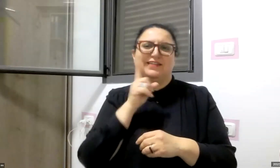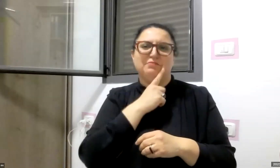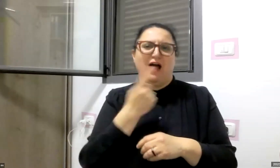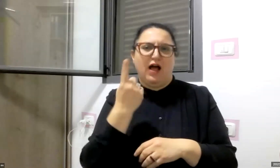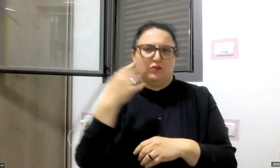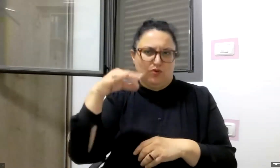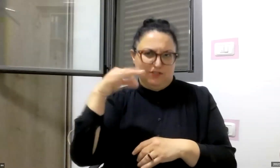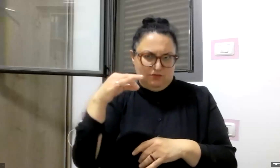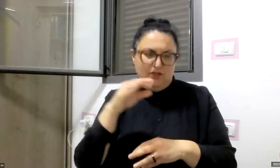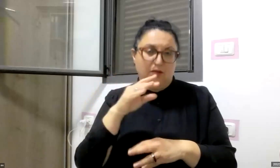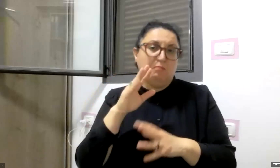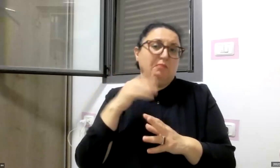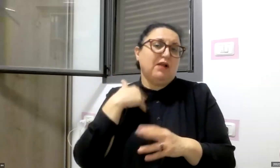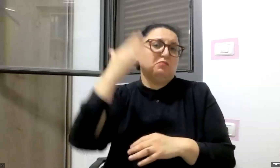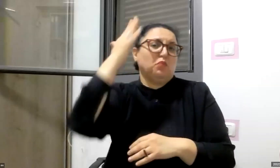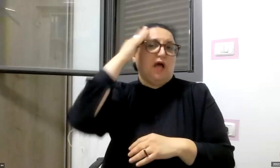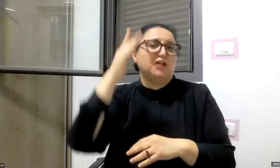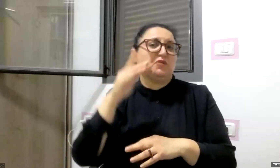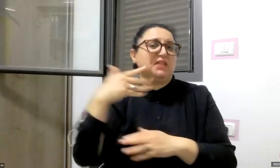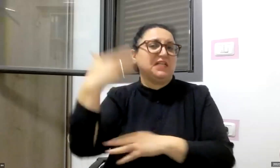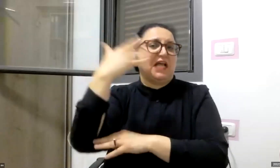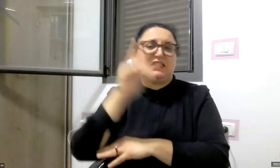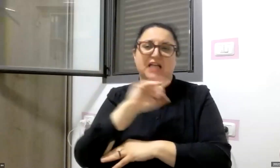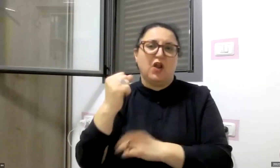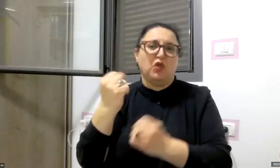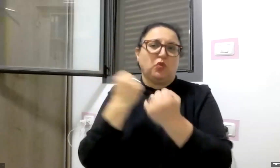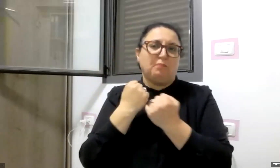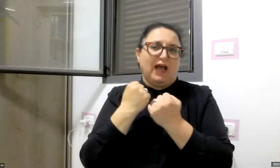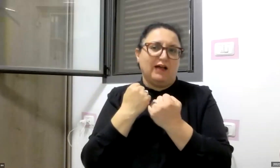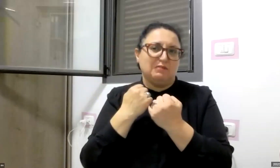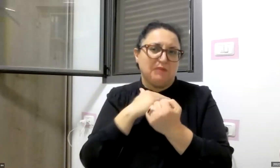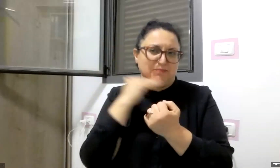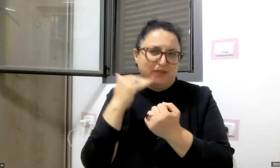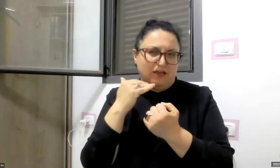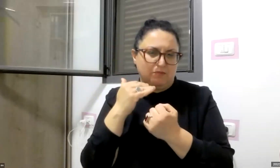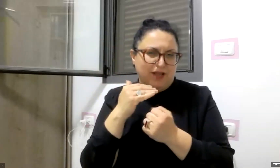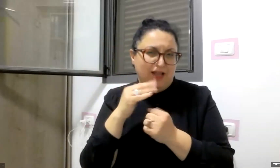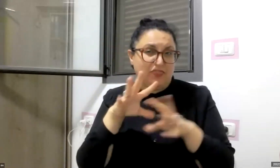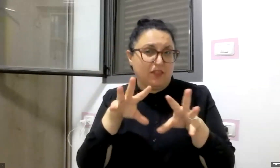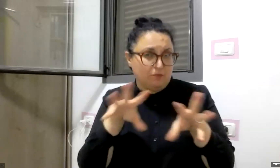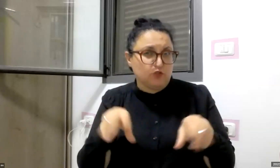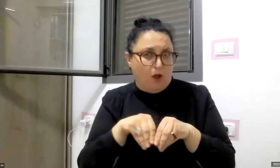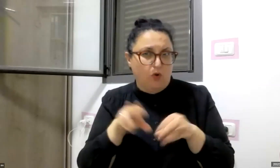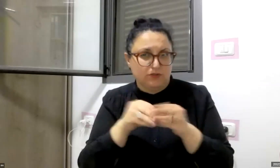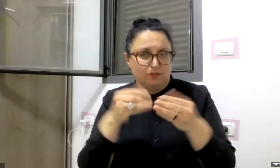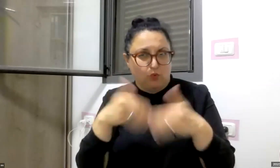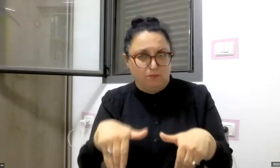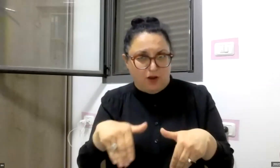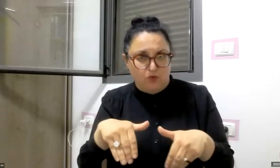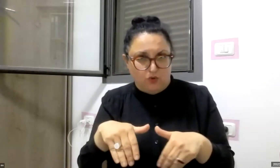אני אימא חדורית אני מודעת שמדינת ישראל לא תומכת מספיק במשפחות